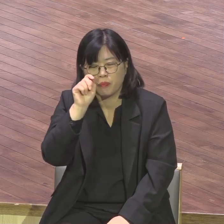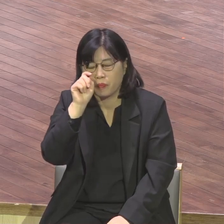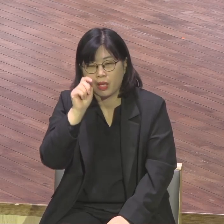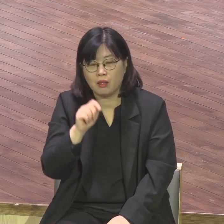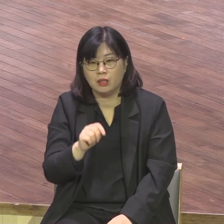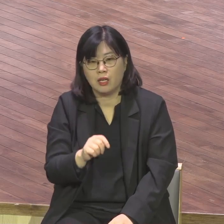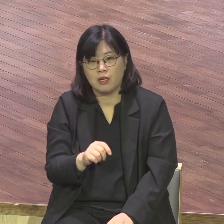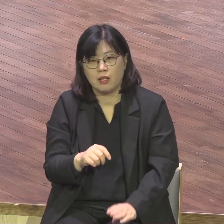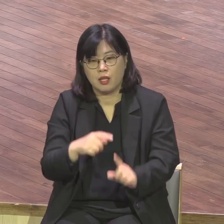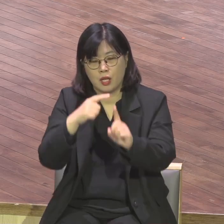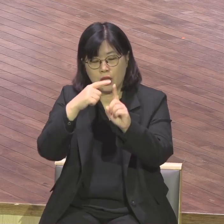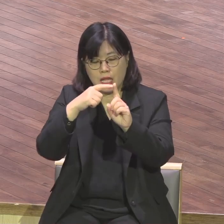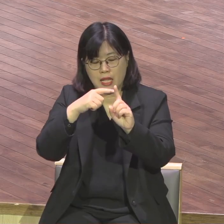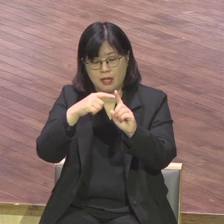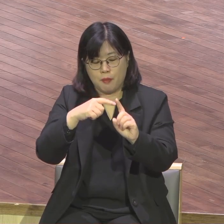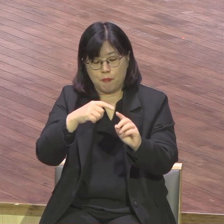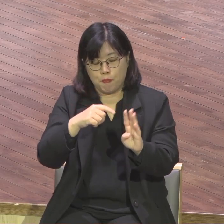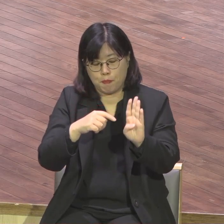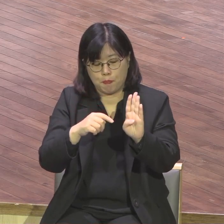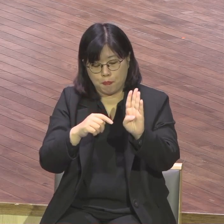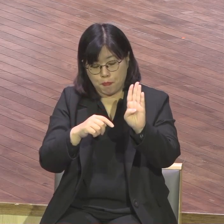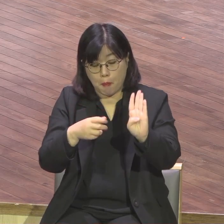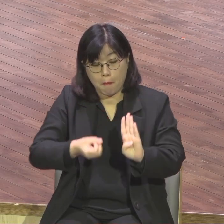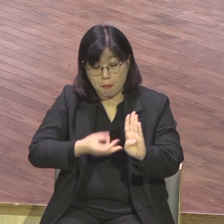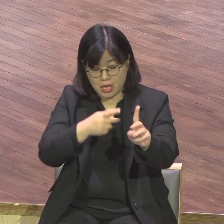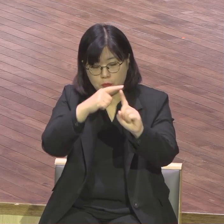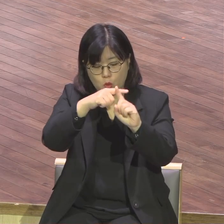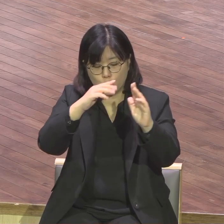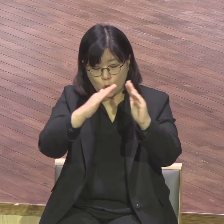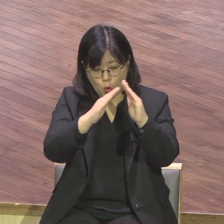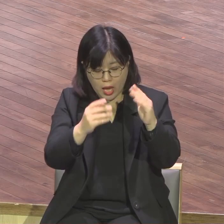아주 강조를 하고 있는데 오늘 말씀을 통해서